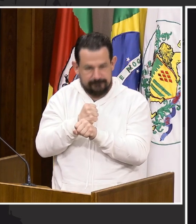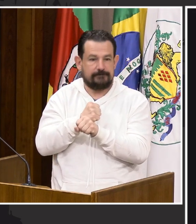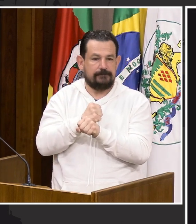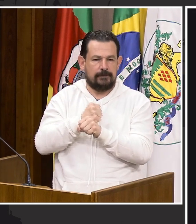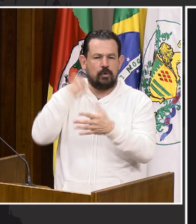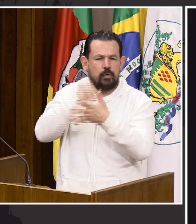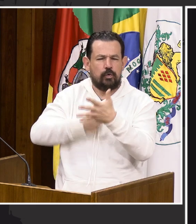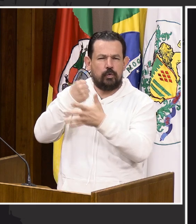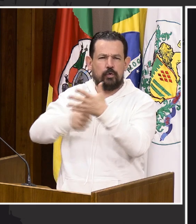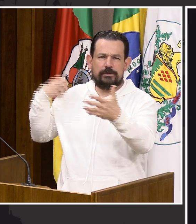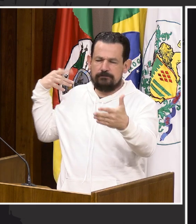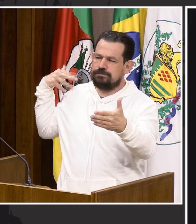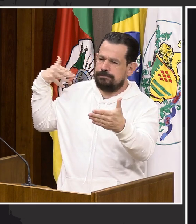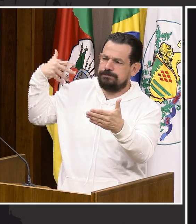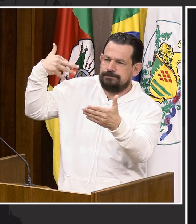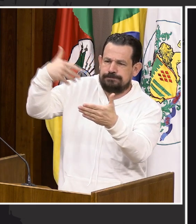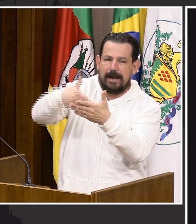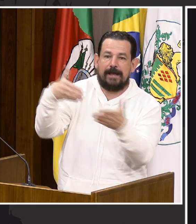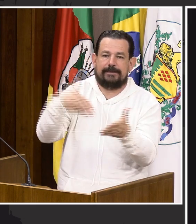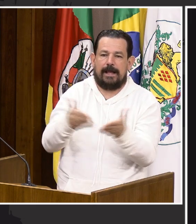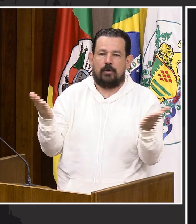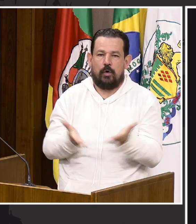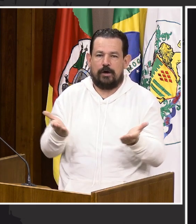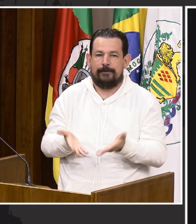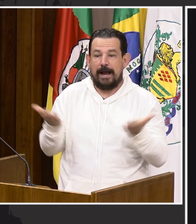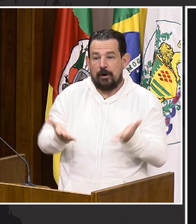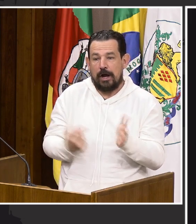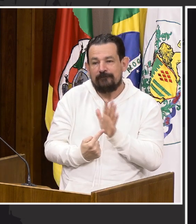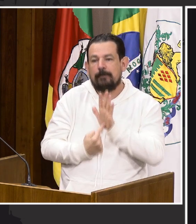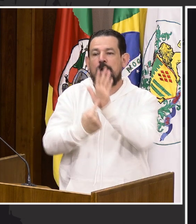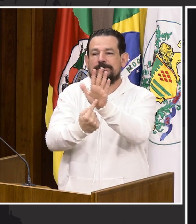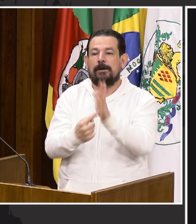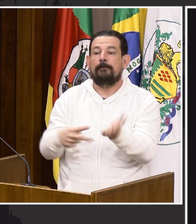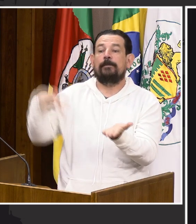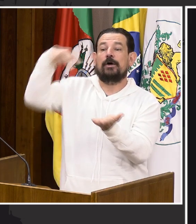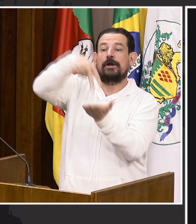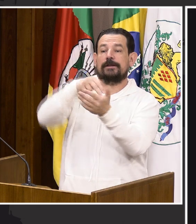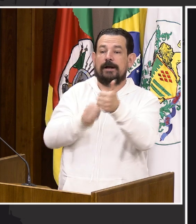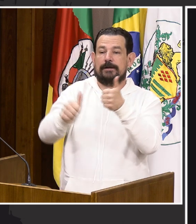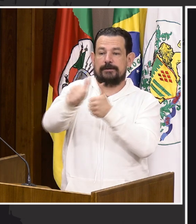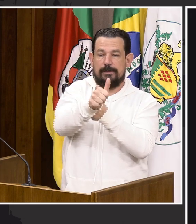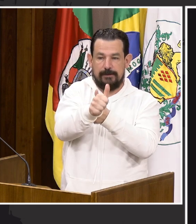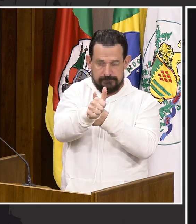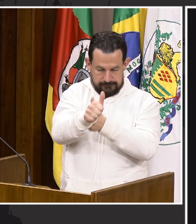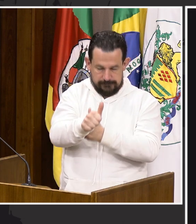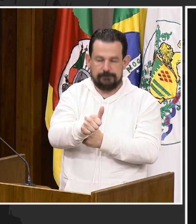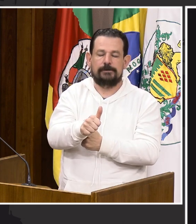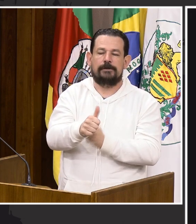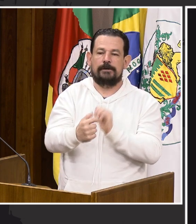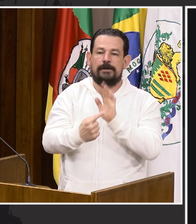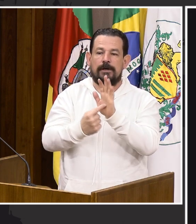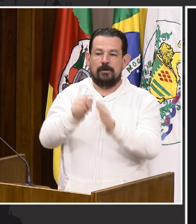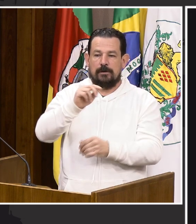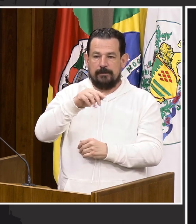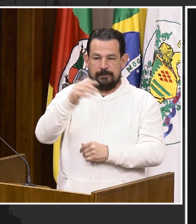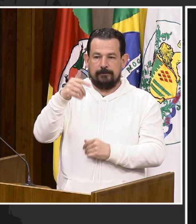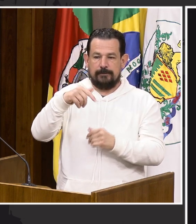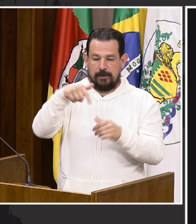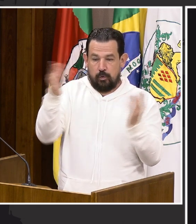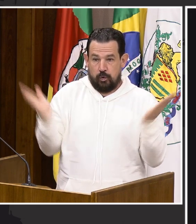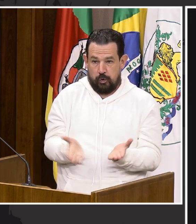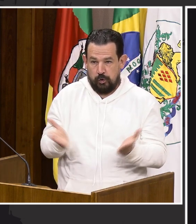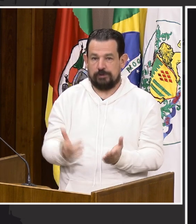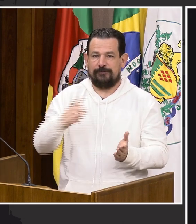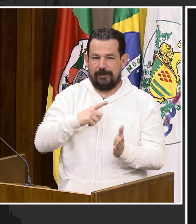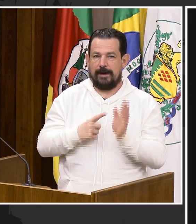atrás. Através de muita luta, de muita história, estamos aí até hoje, né? Nessa